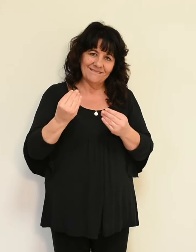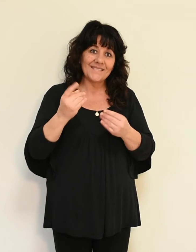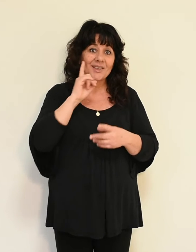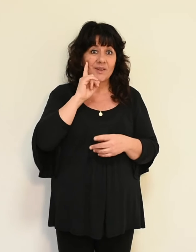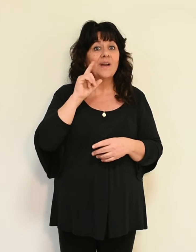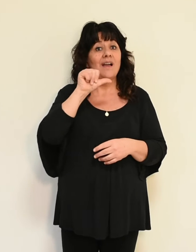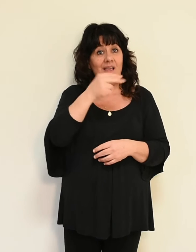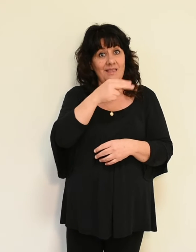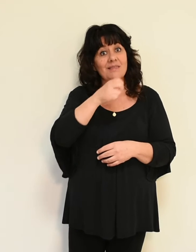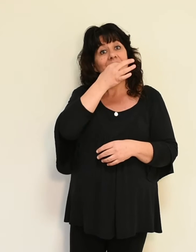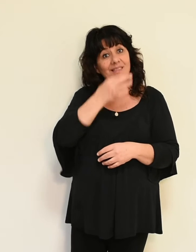Seigneur.